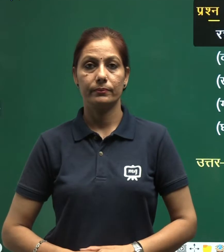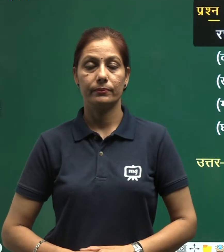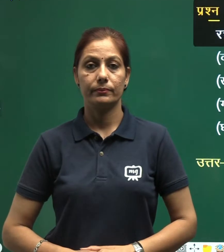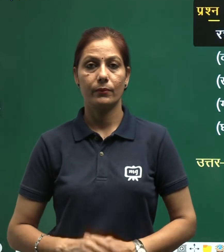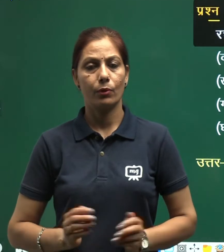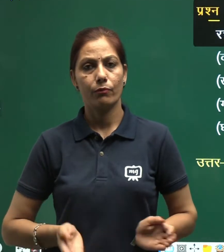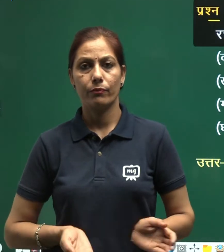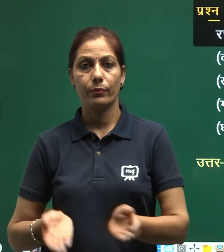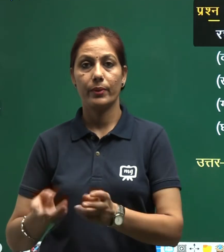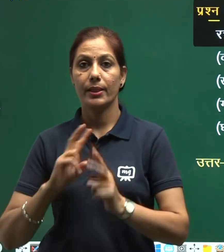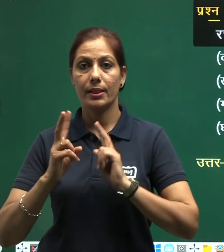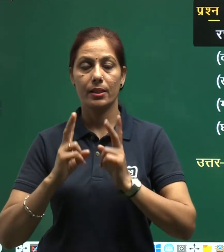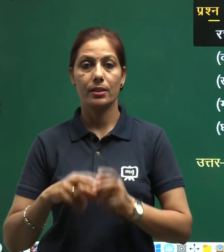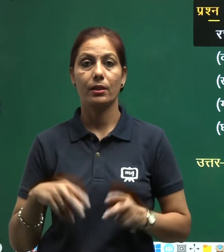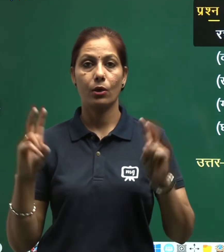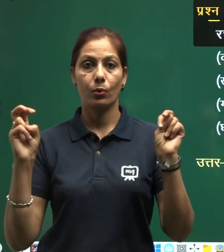विदाई संभाषण नामक अध्याय